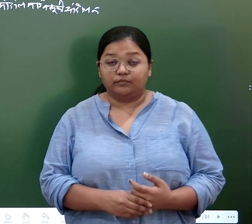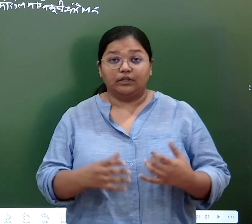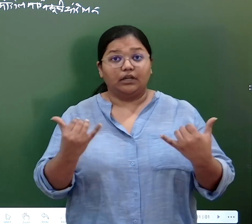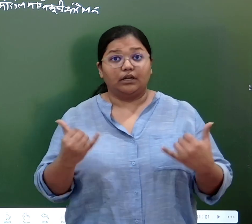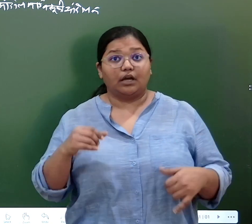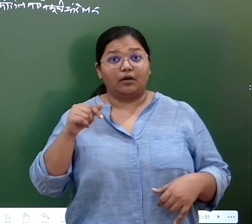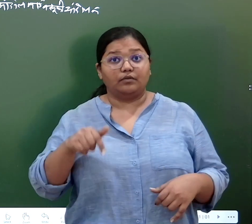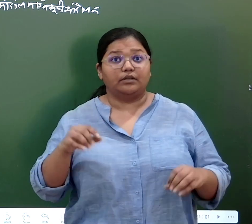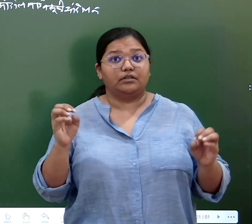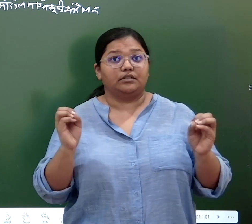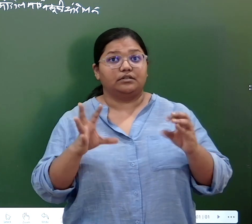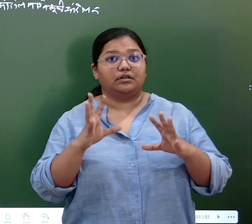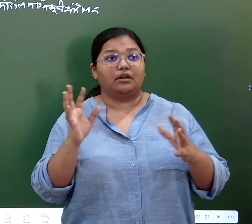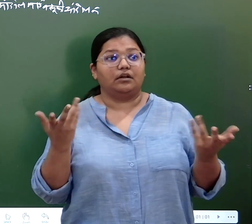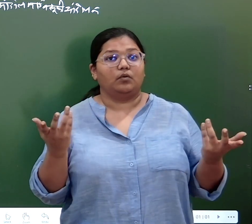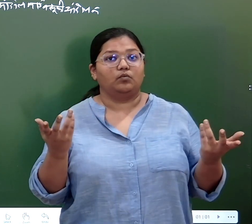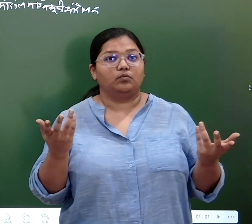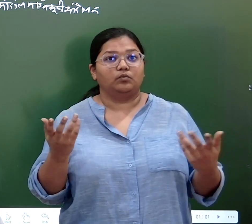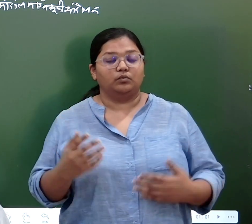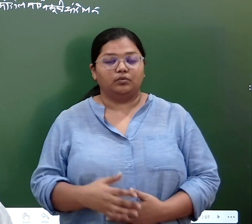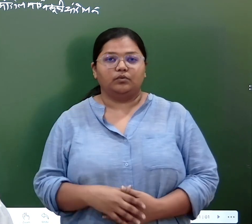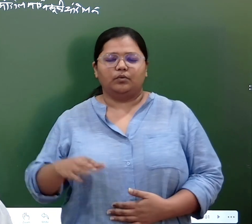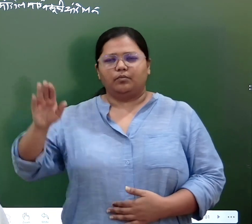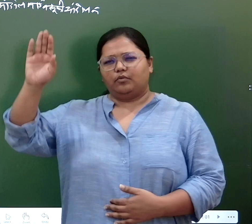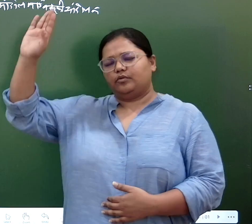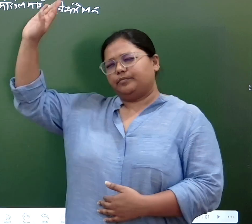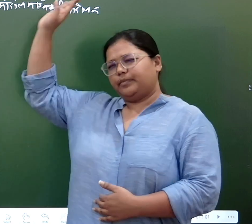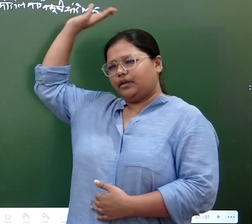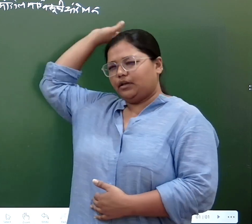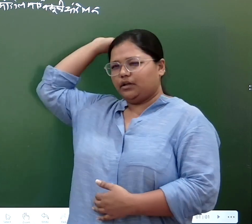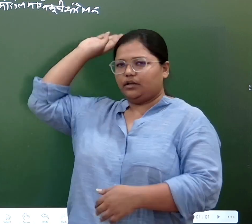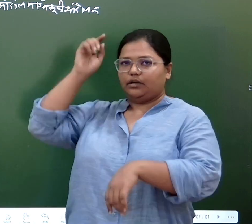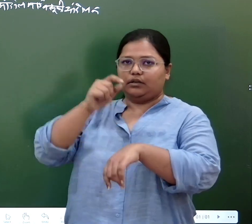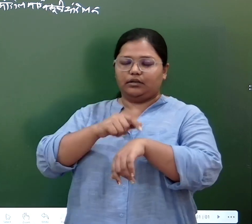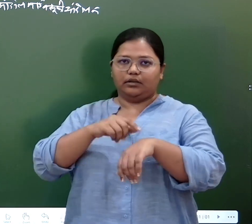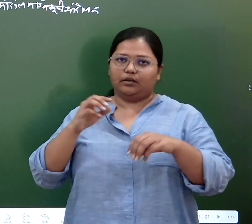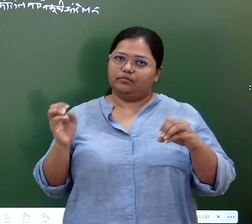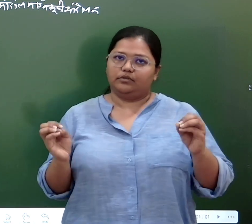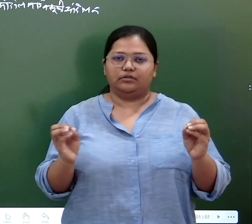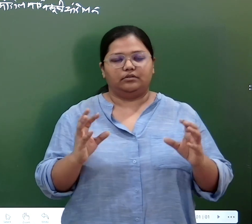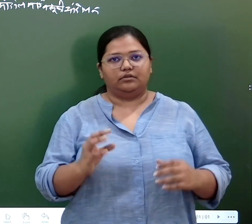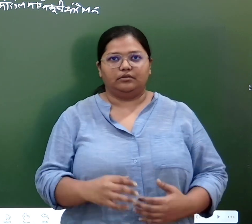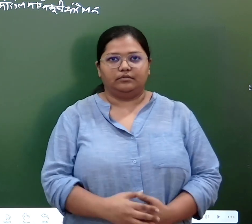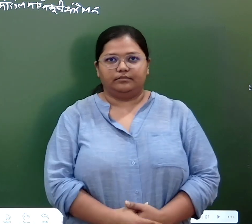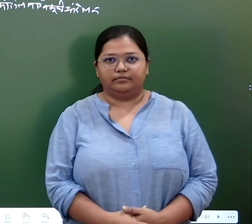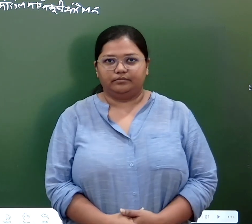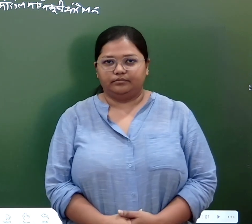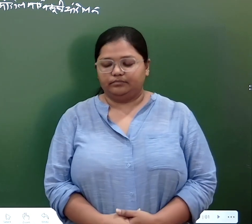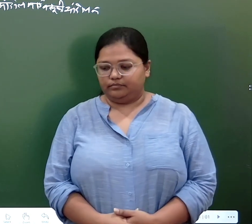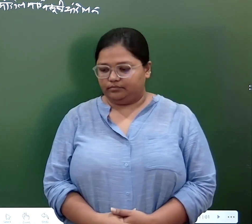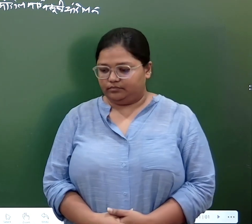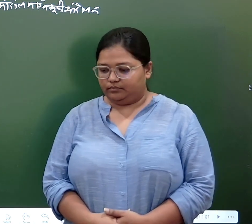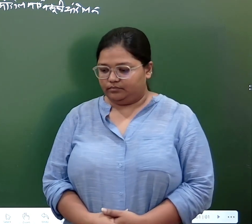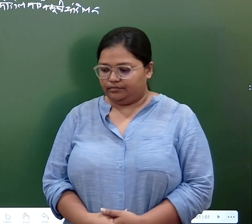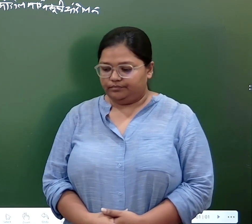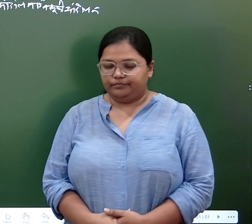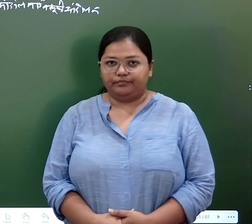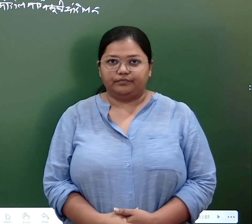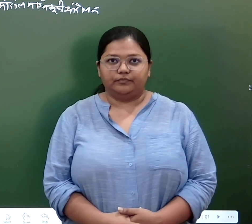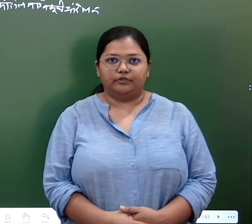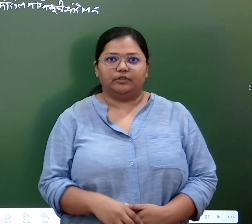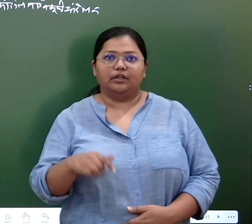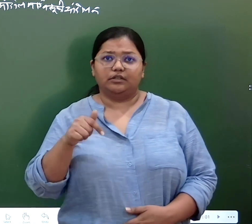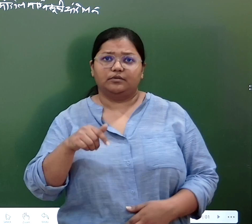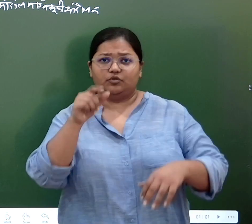से ही चला आ रहा है ना, सभी जानते हैं, ठीक। लोग यहाँ पर पूजा पाठ जो है वो हर लोग अपना कर ही रहे